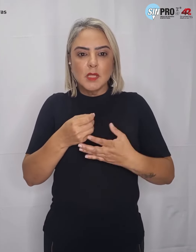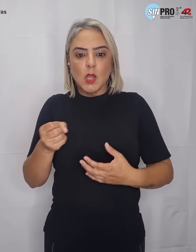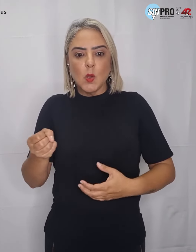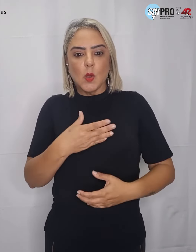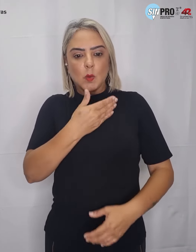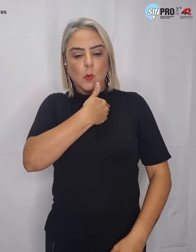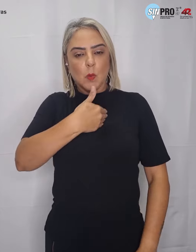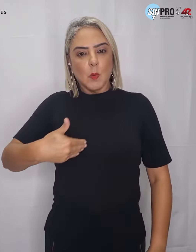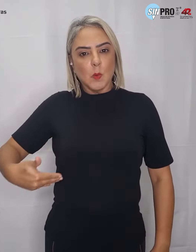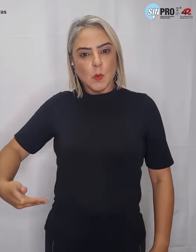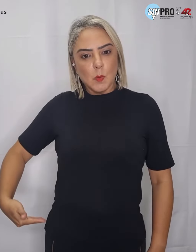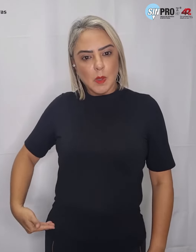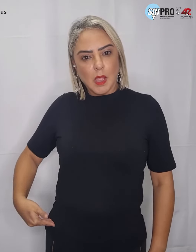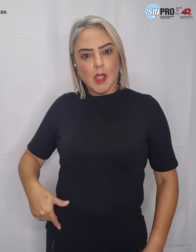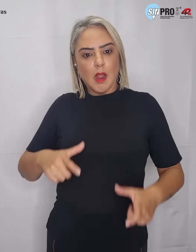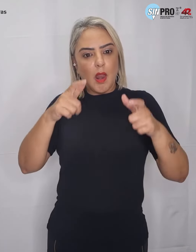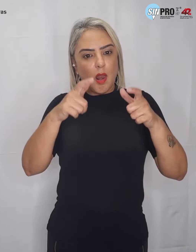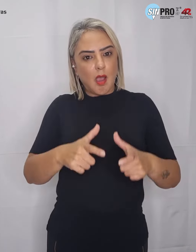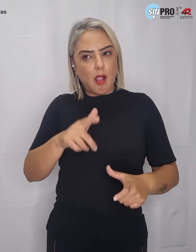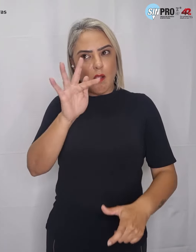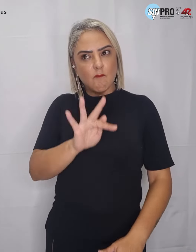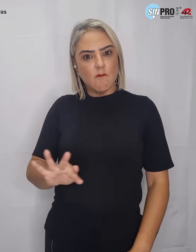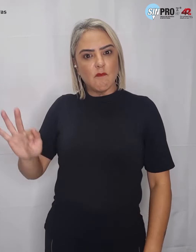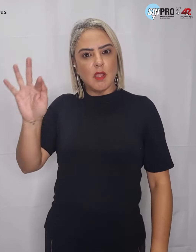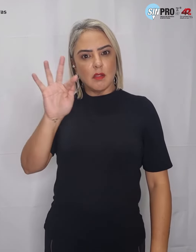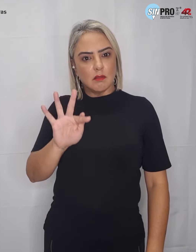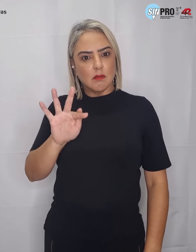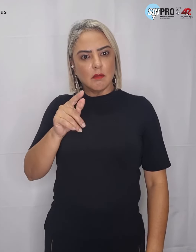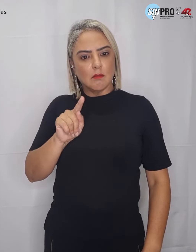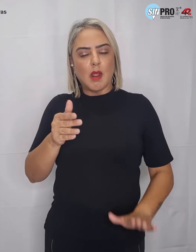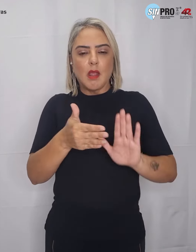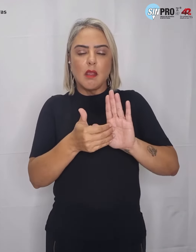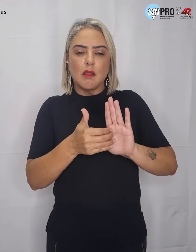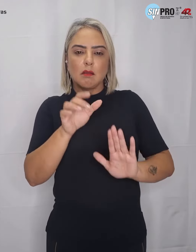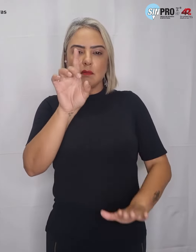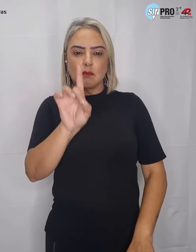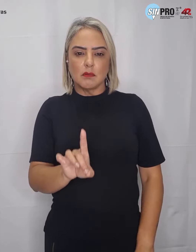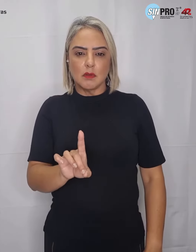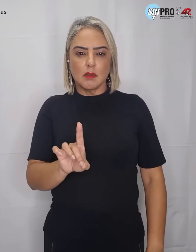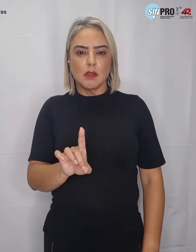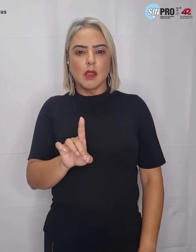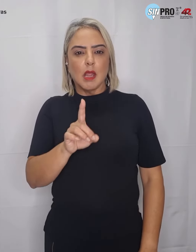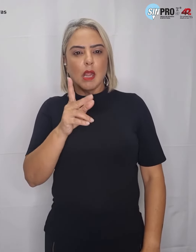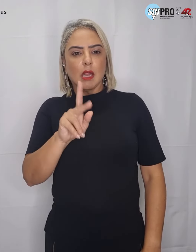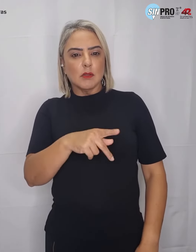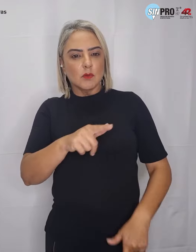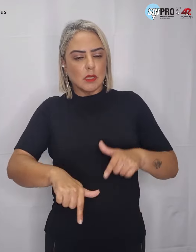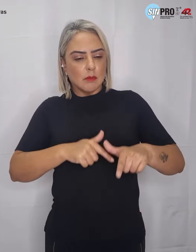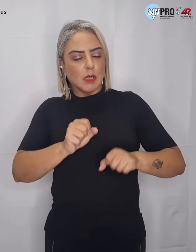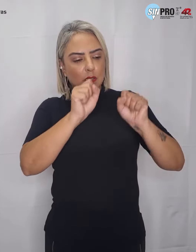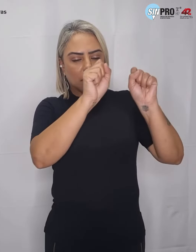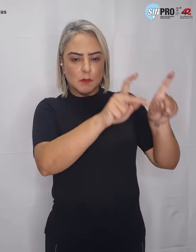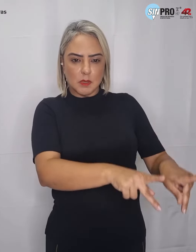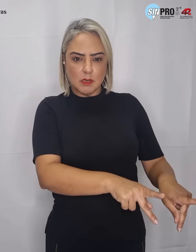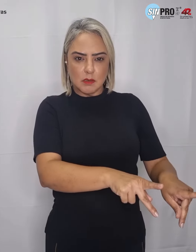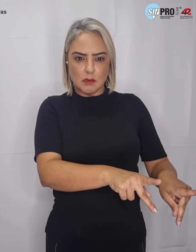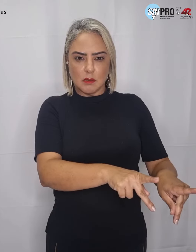atuais governos, local e federal, para retirar direitos dos aposentados e aposentadas e de